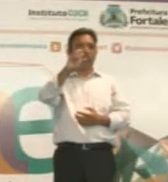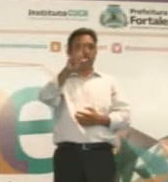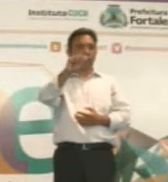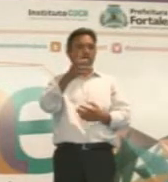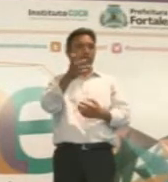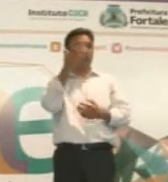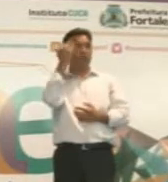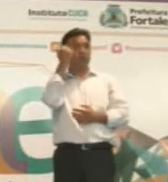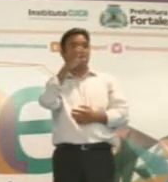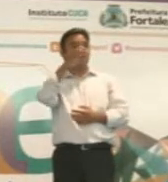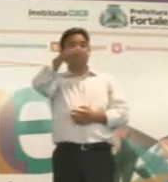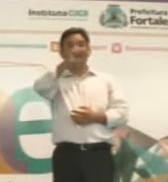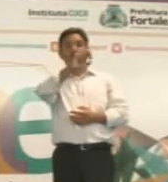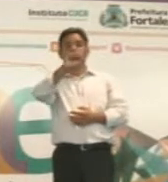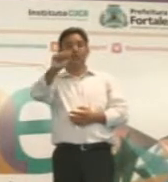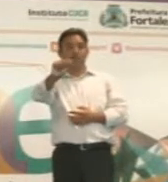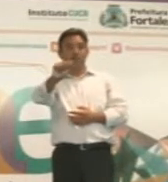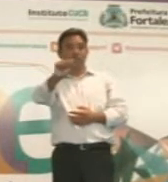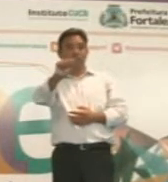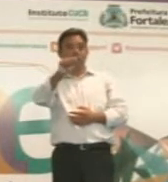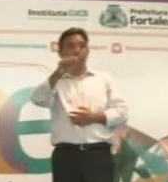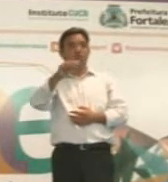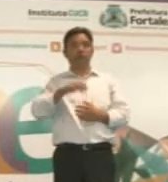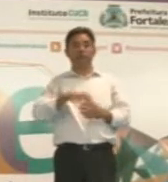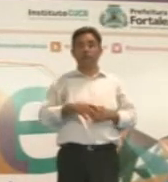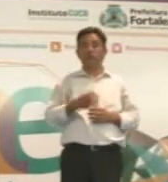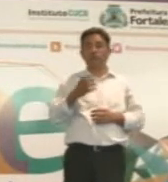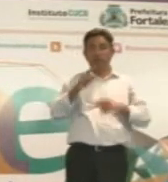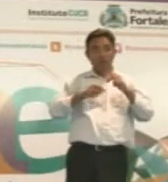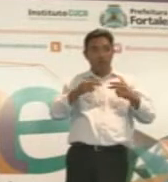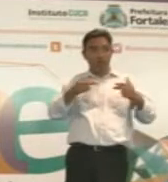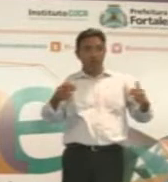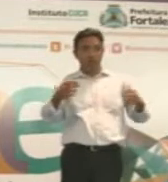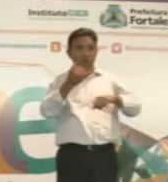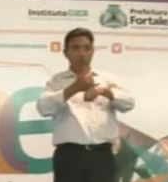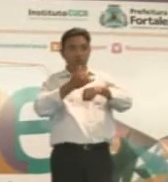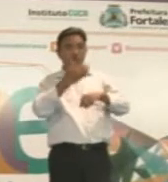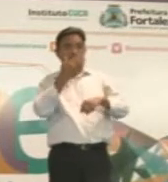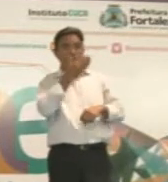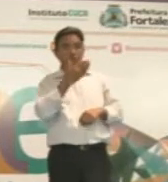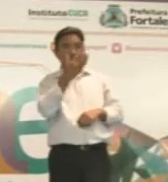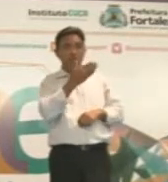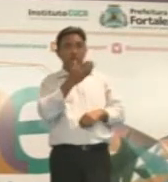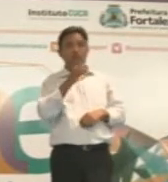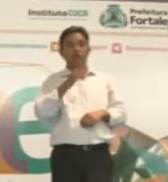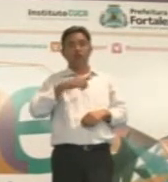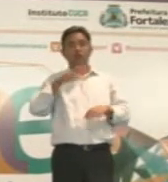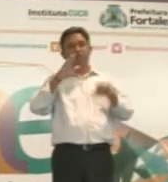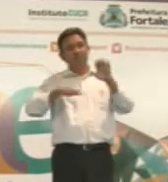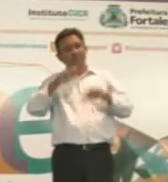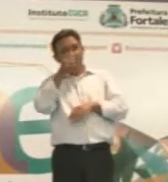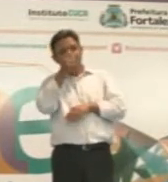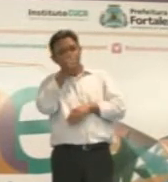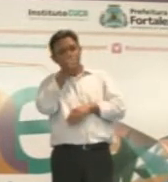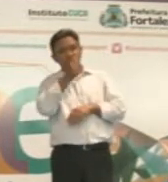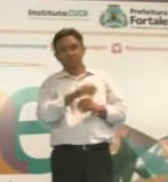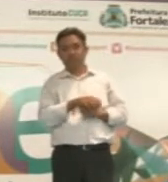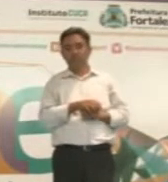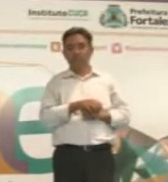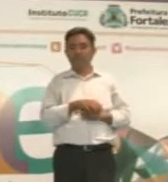carbônico formada em quilogramas na produção de aço doce é mais aproximada